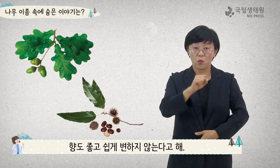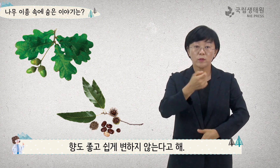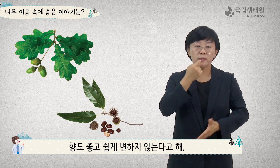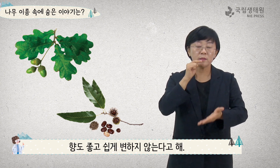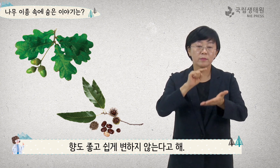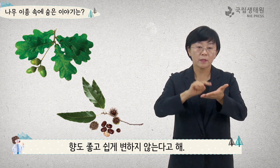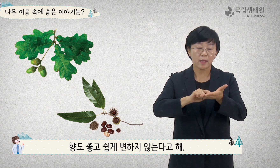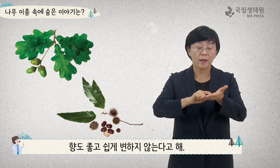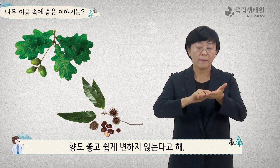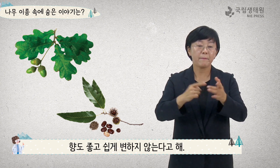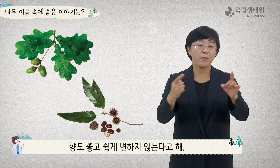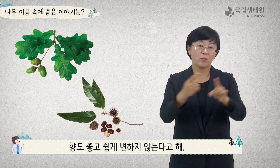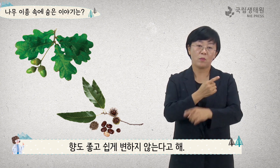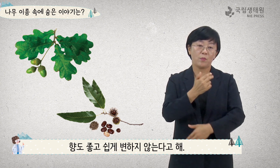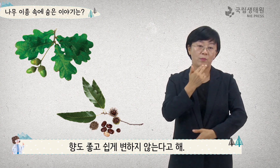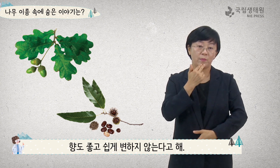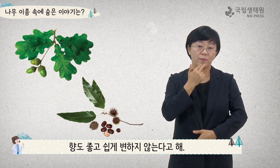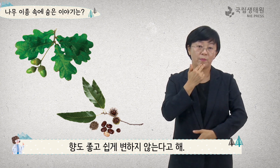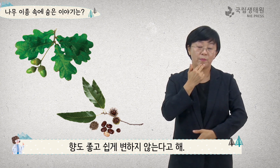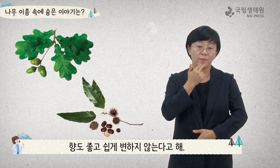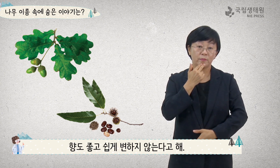향도 좋고 쉽게 변하지 않는다고 해.